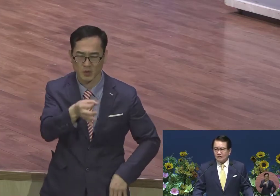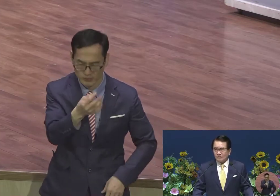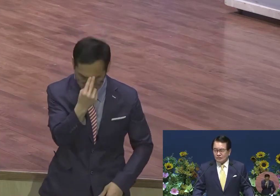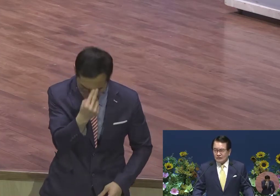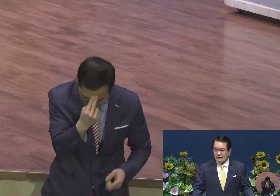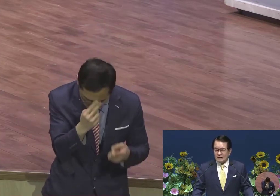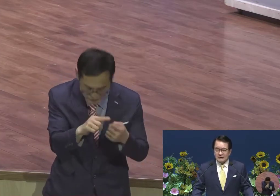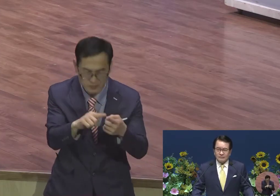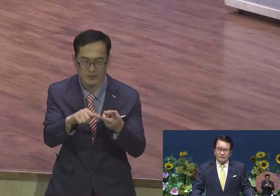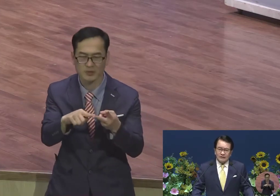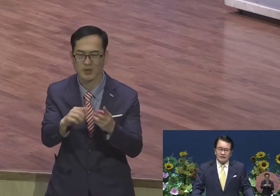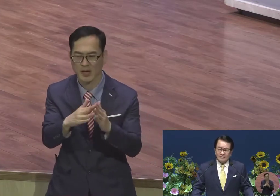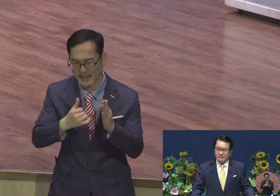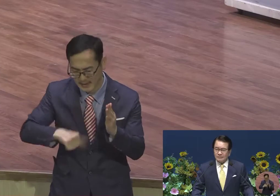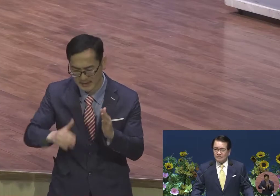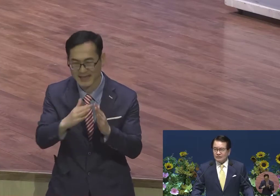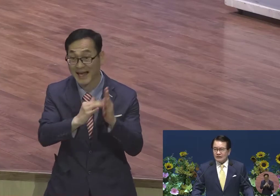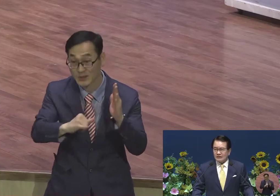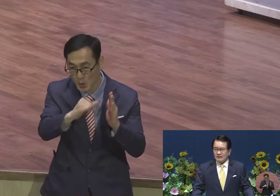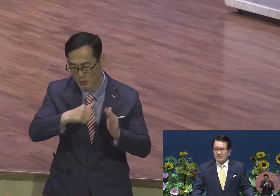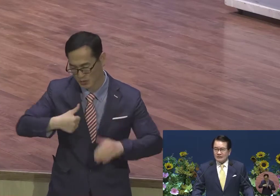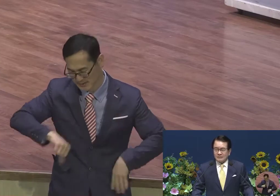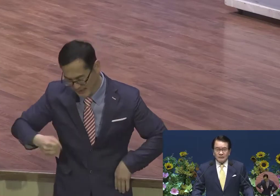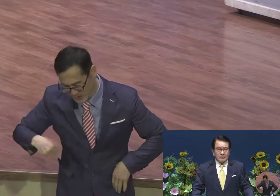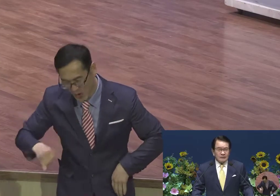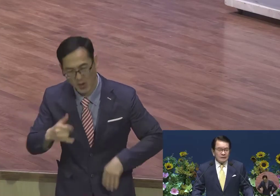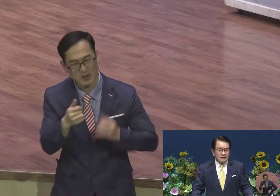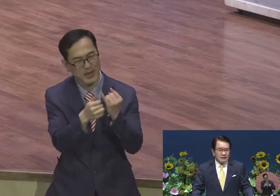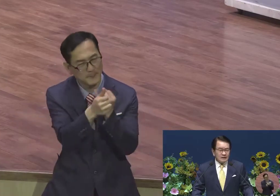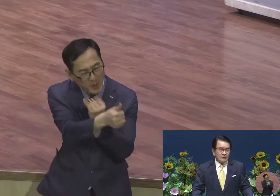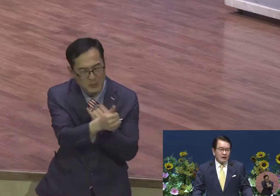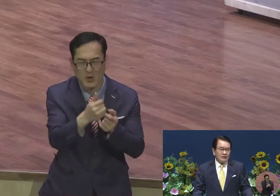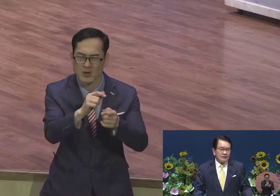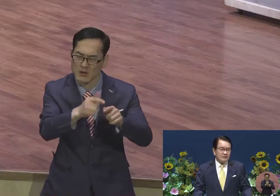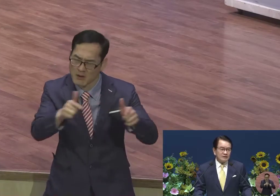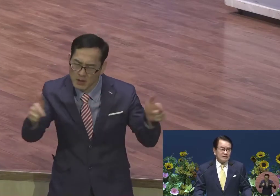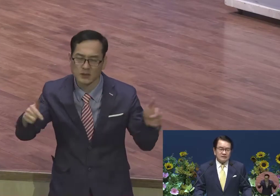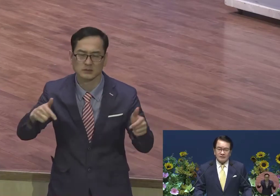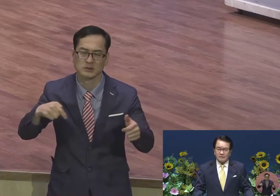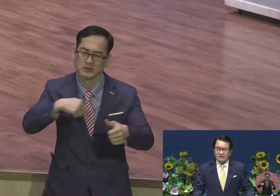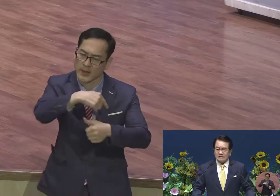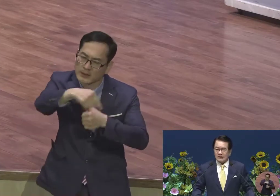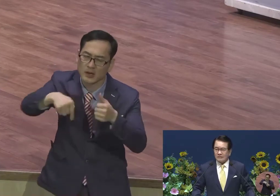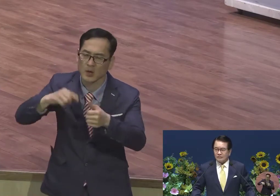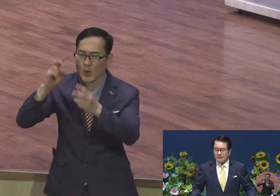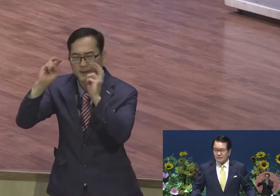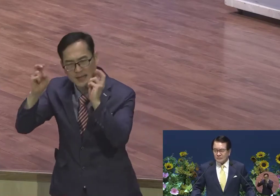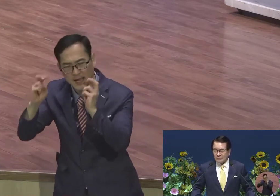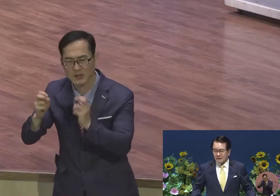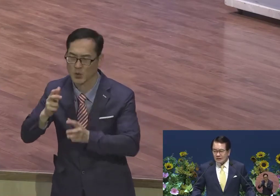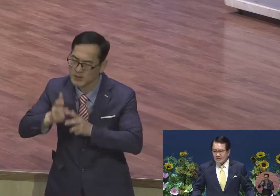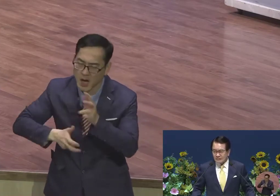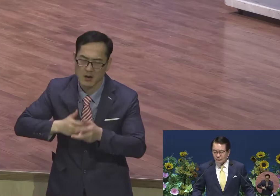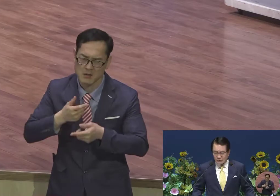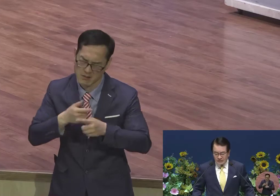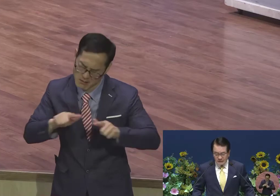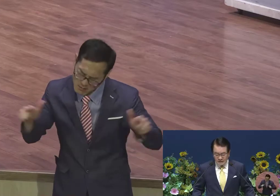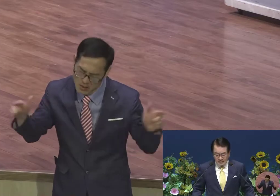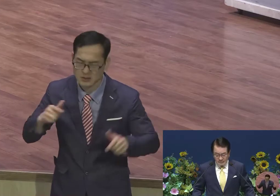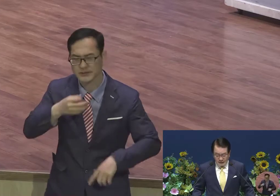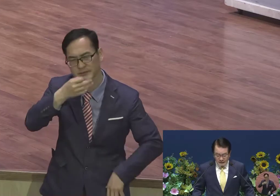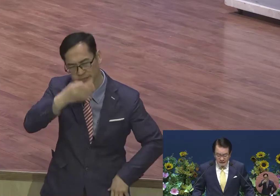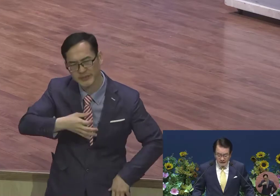가족 문제, 자녀 문제, 남편 문제, 여러 가지 환경적인 직장 문제, 사업 문제, 여러 가지